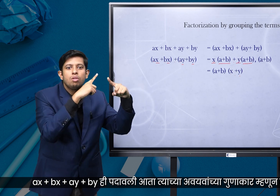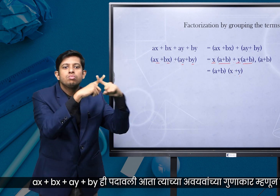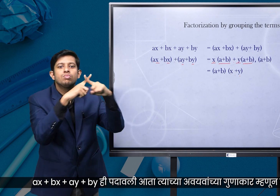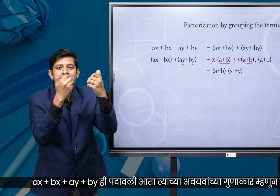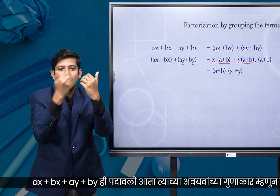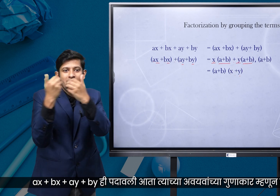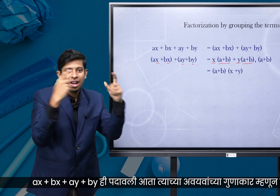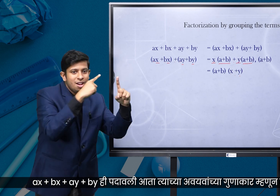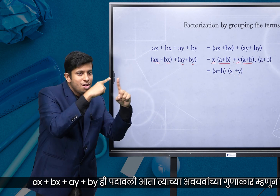जाते.